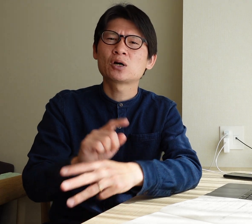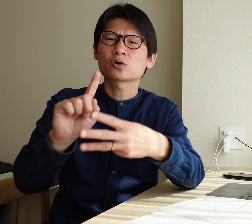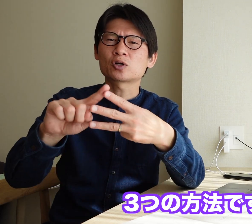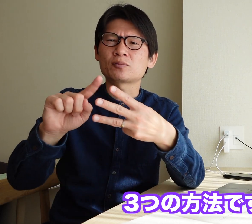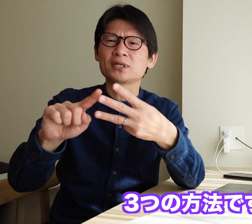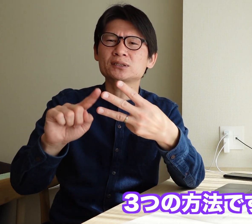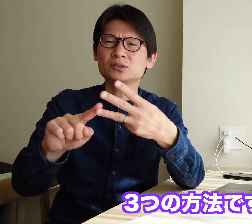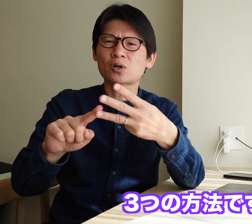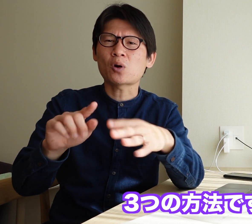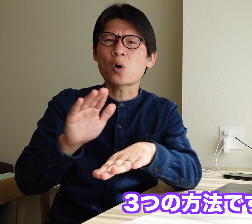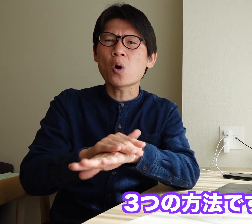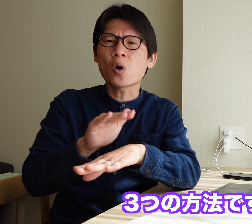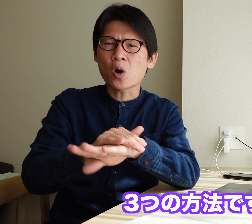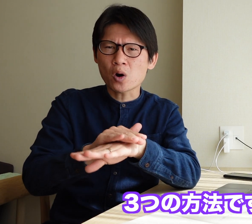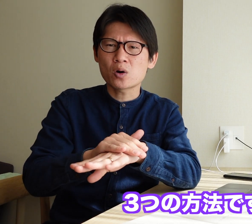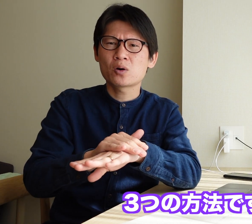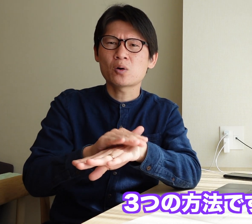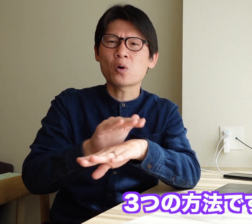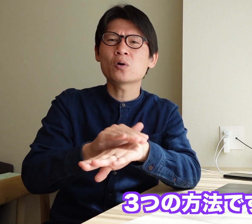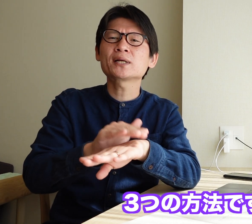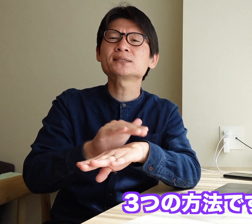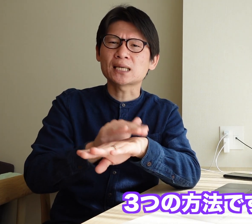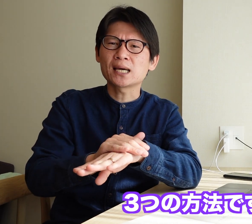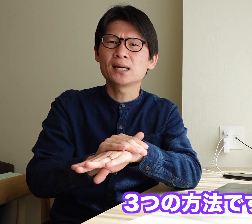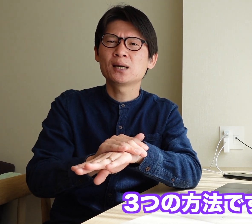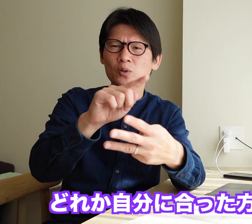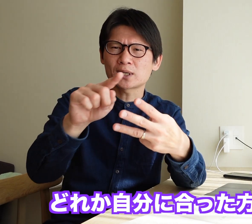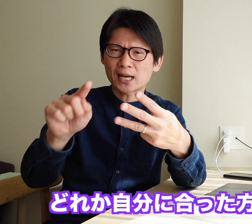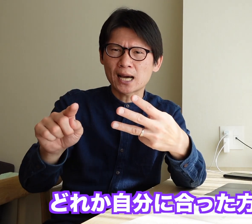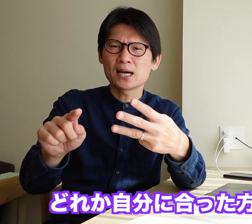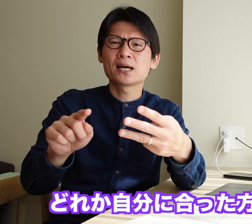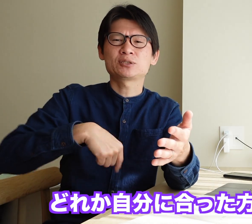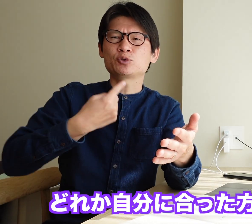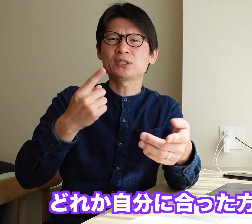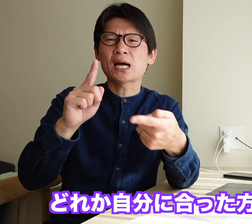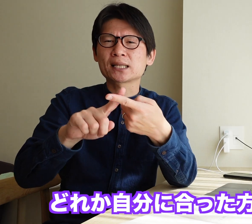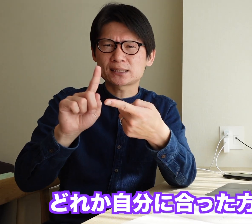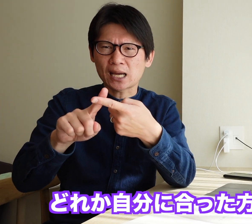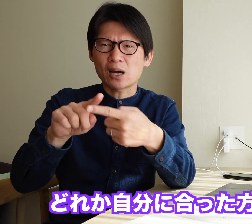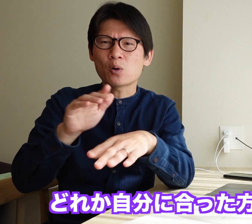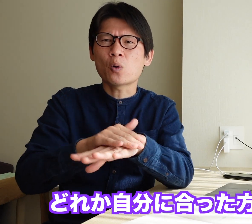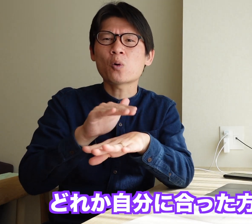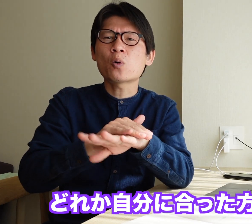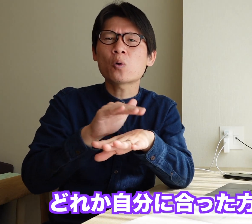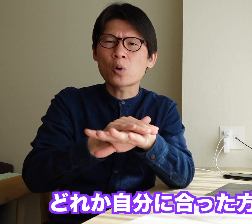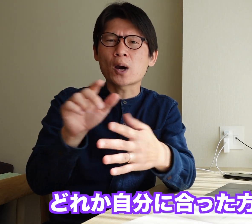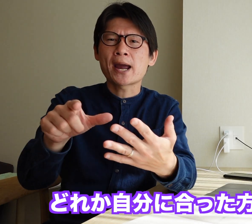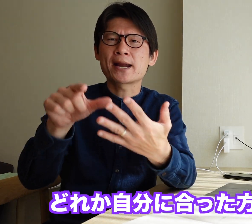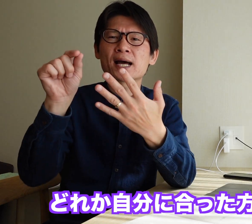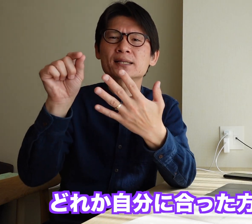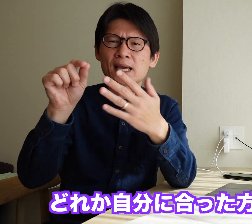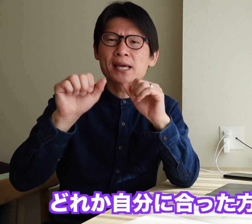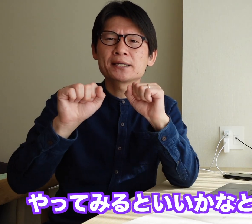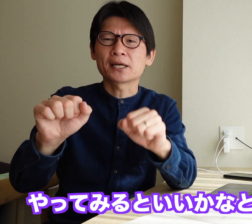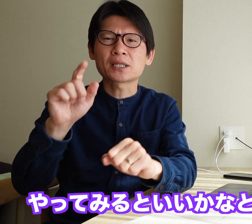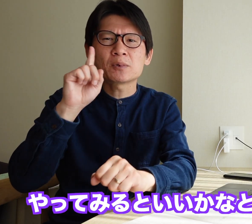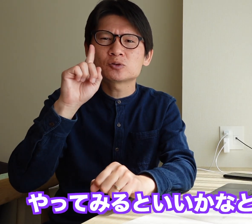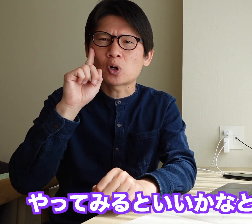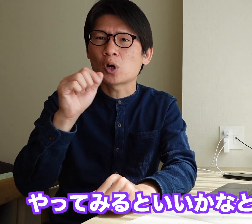この三つの方法ですね。どれか自分に合った方法を選んでやってみるとい